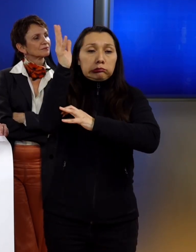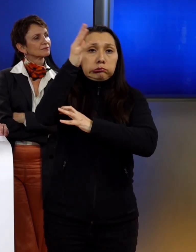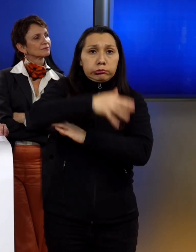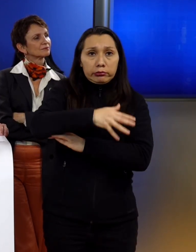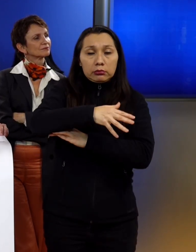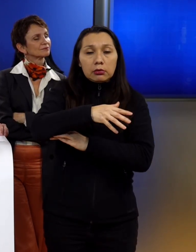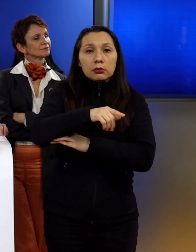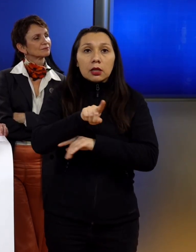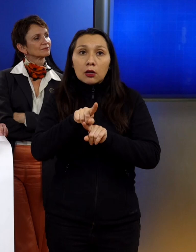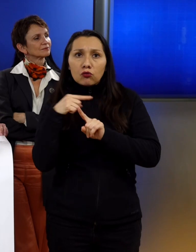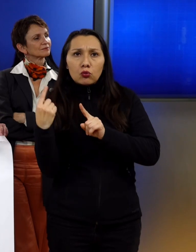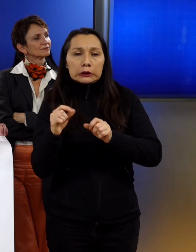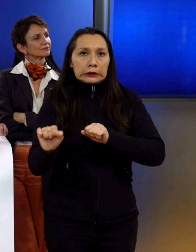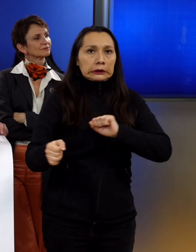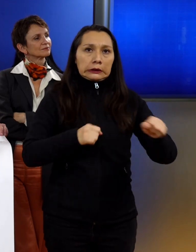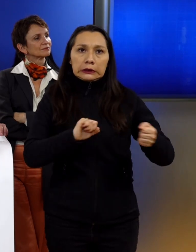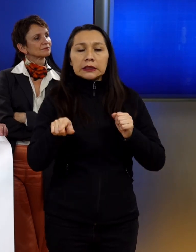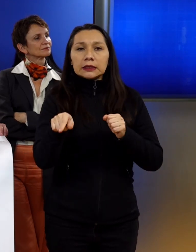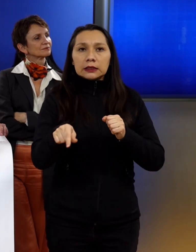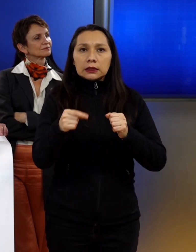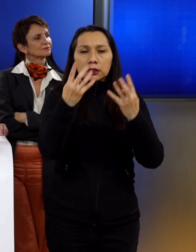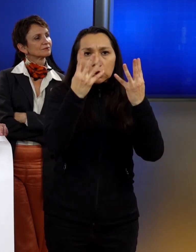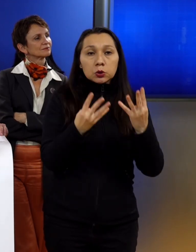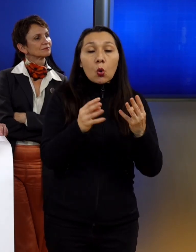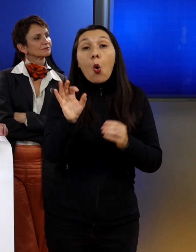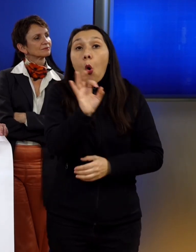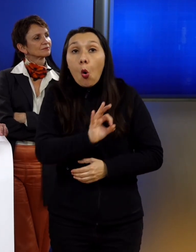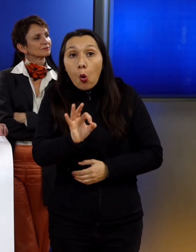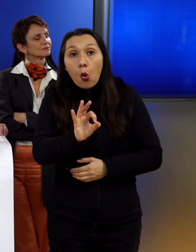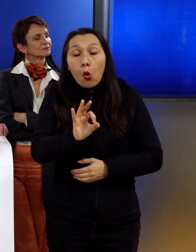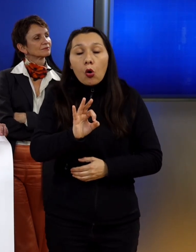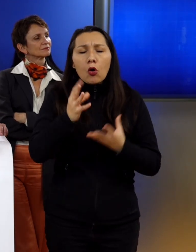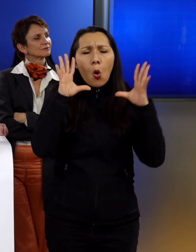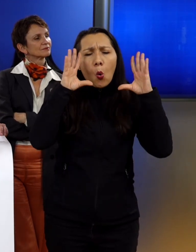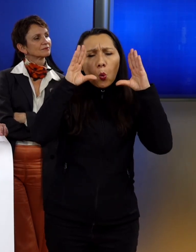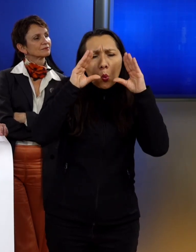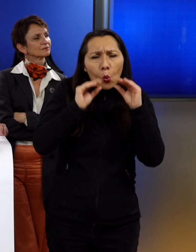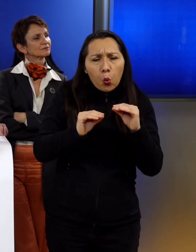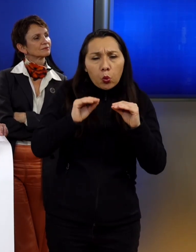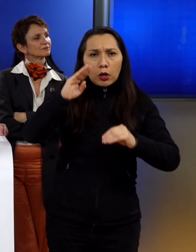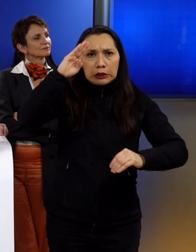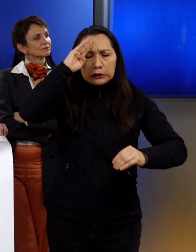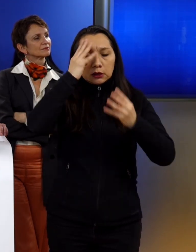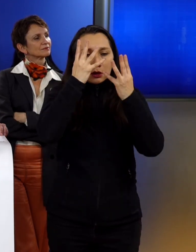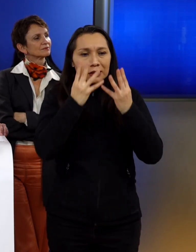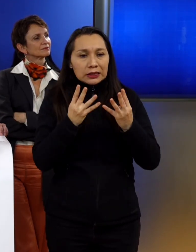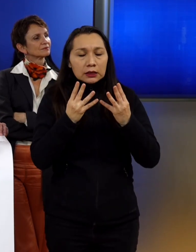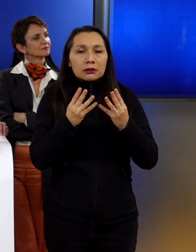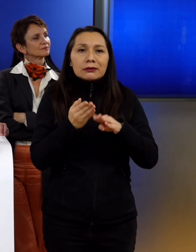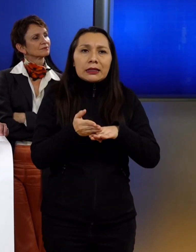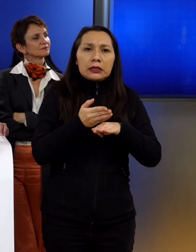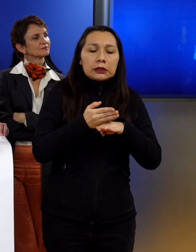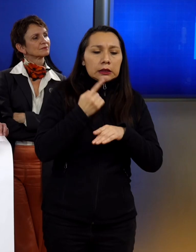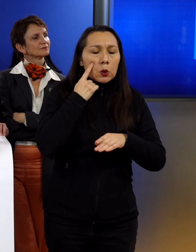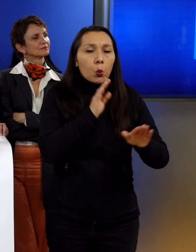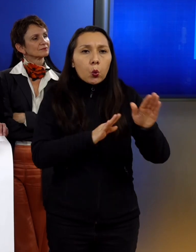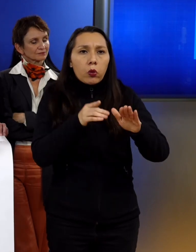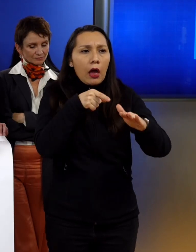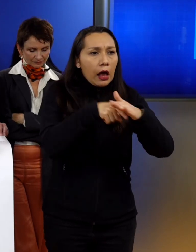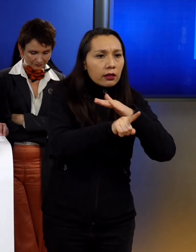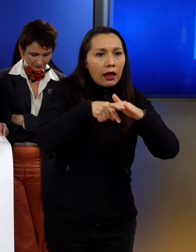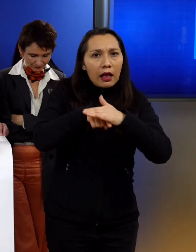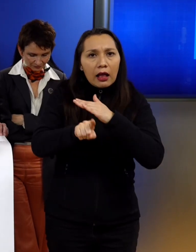alteración en la población penal o la oscuridad llevó a que gendarme la gendarmería tomara precauciones,